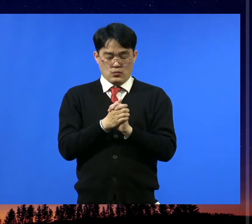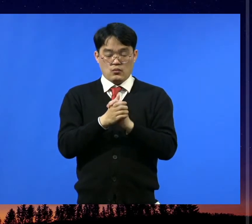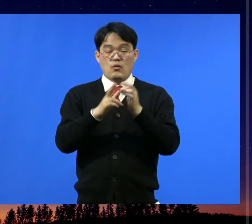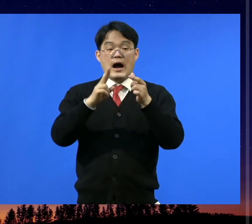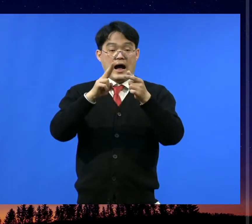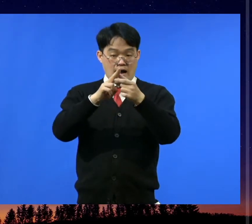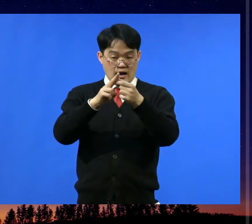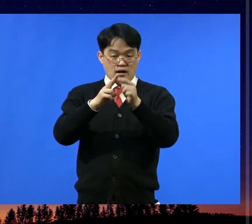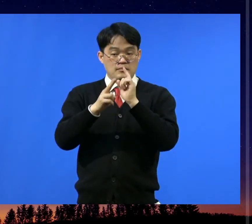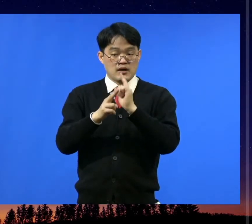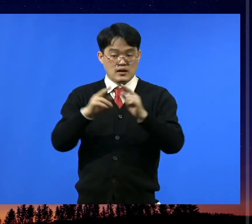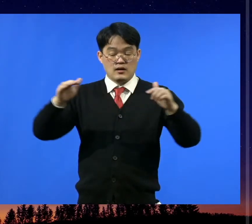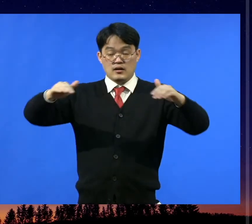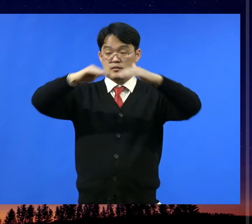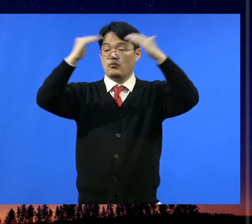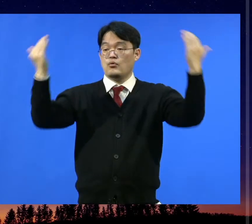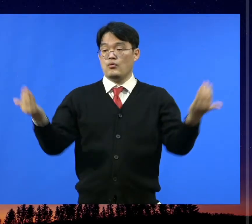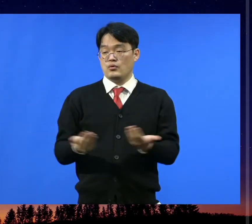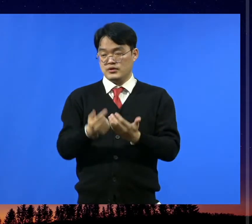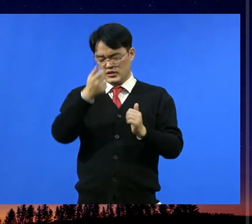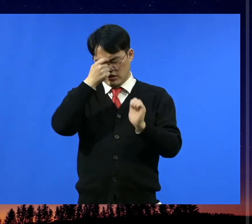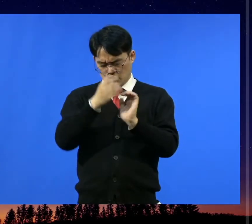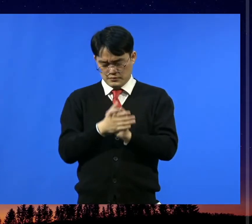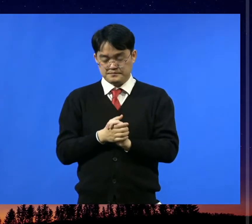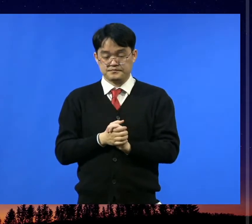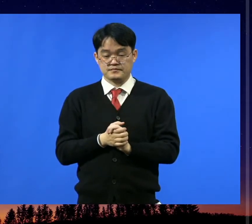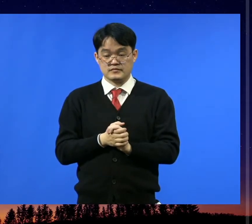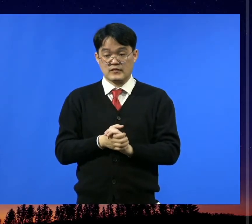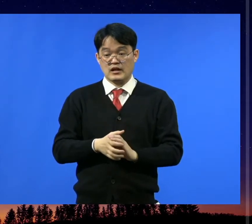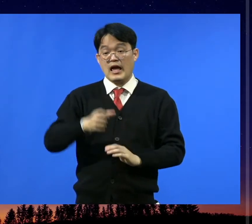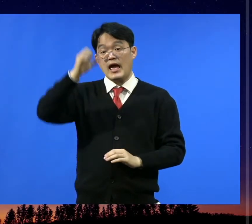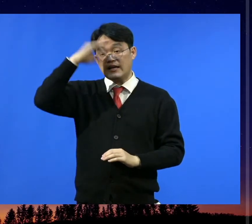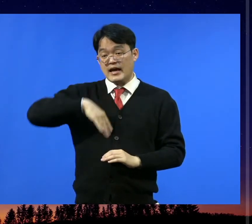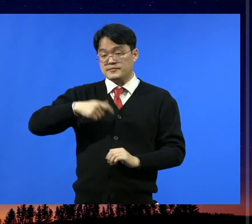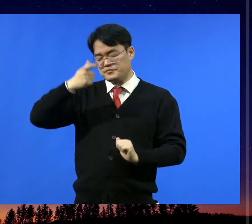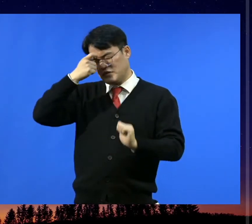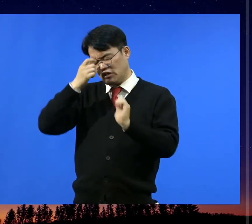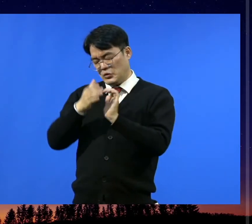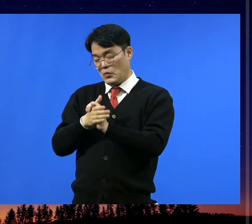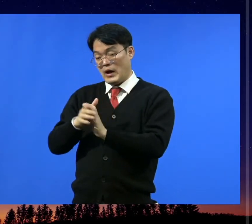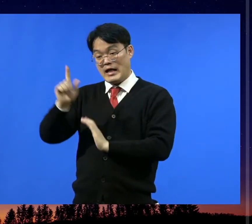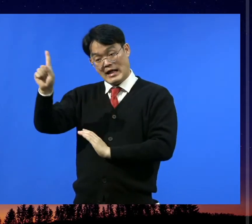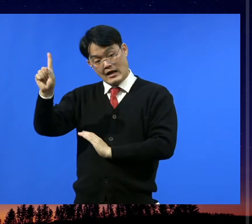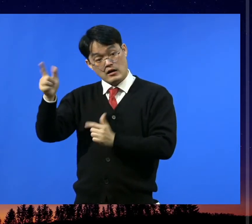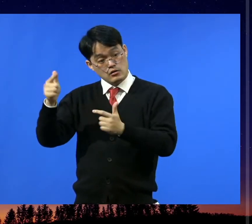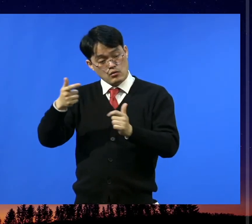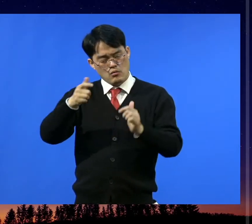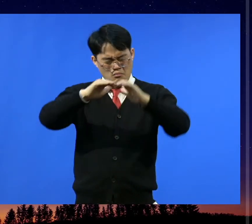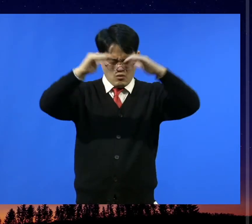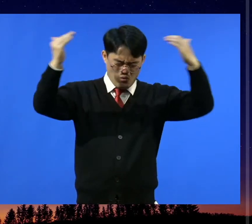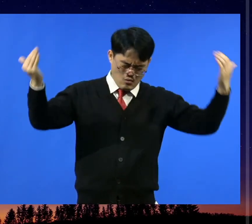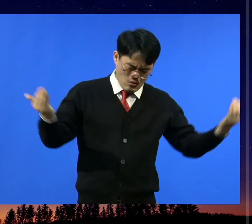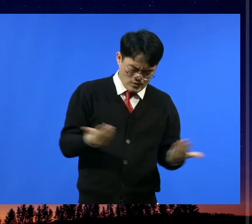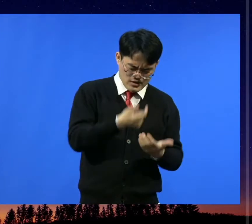씁니다. 기도라고 표현하지 않고 모든 기도, 이것은